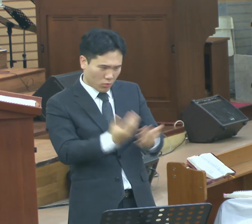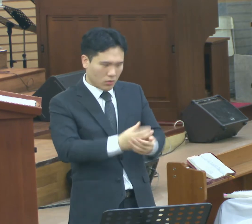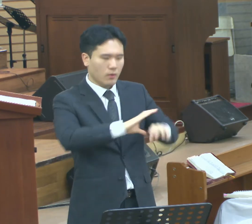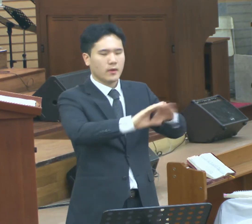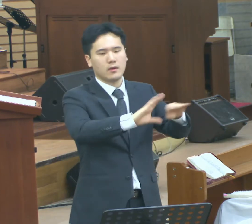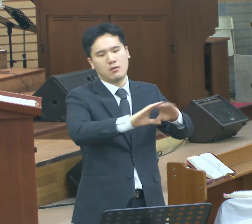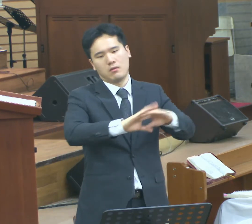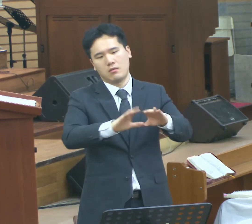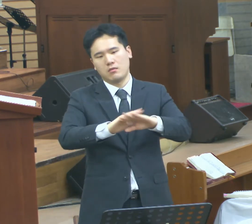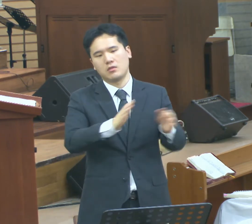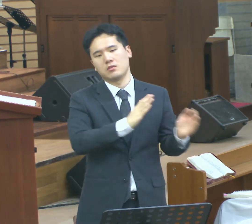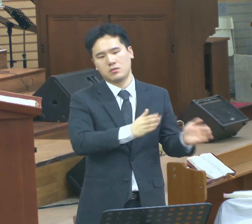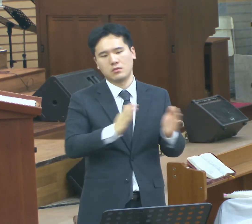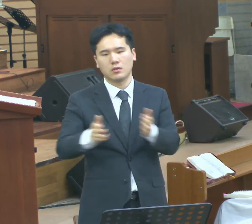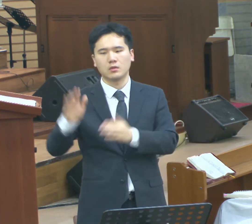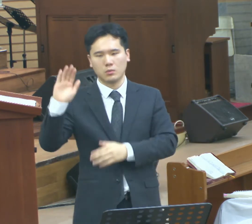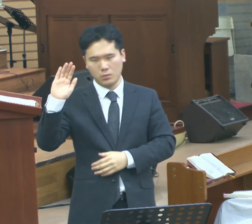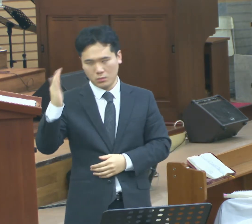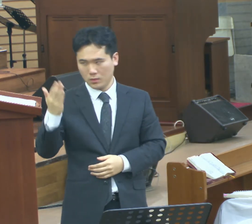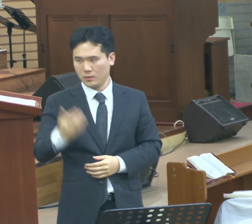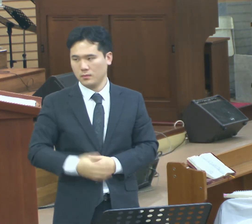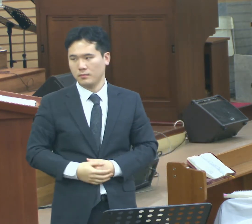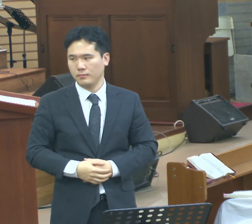마음속에 있었던 것이죠.